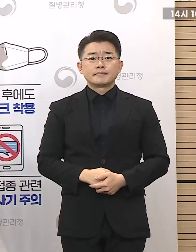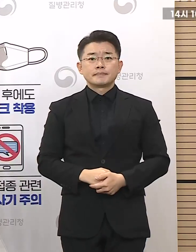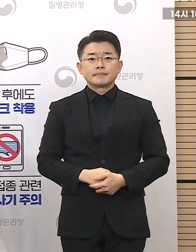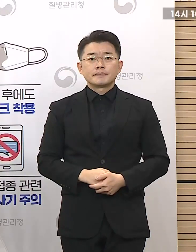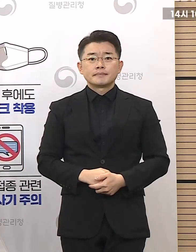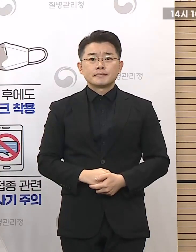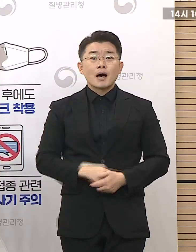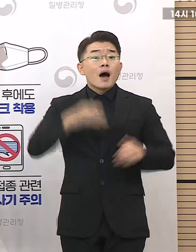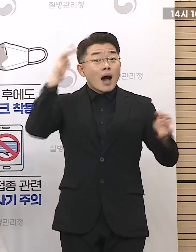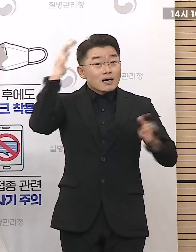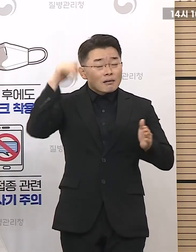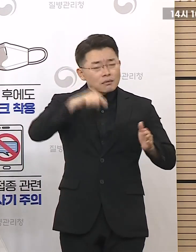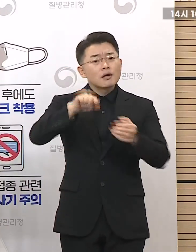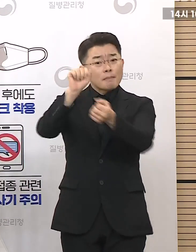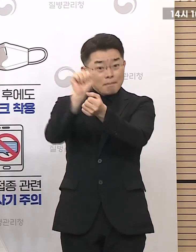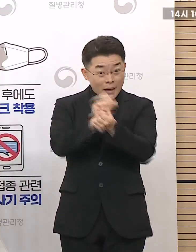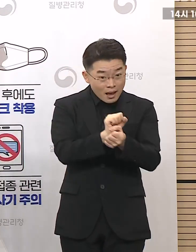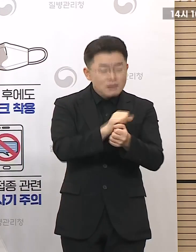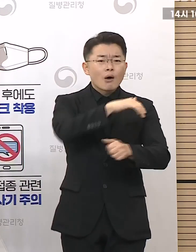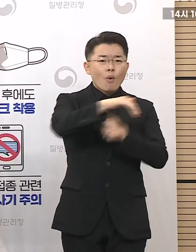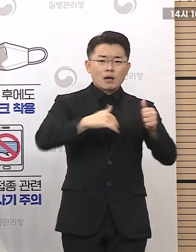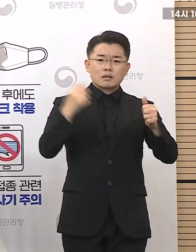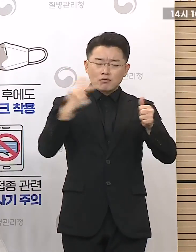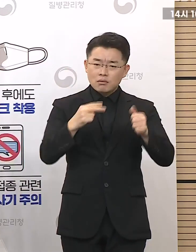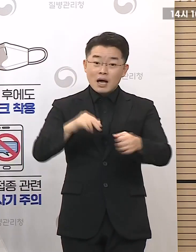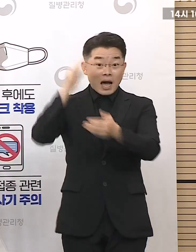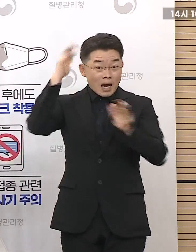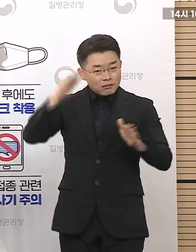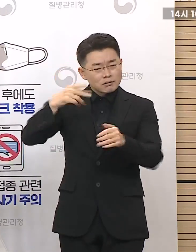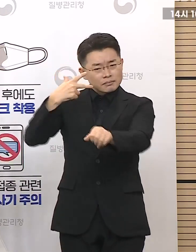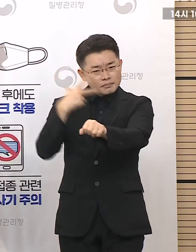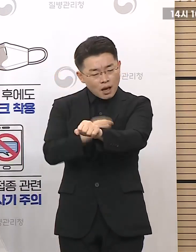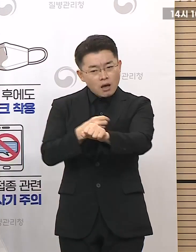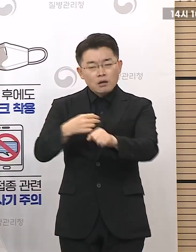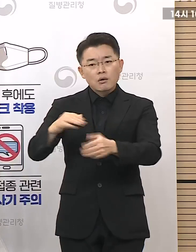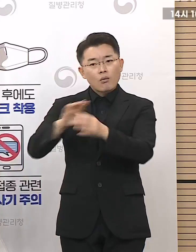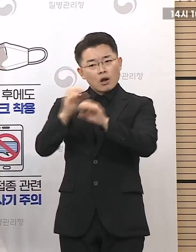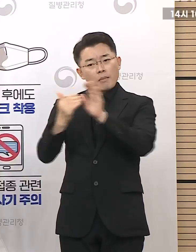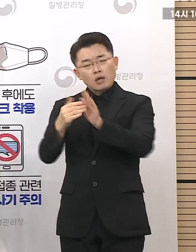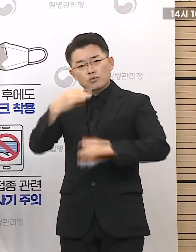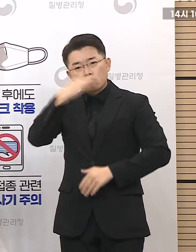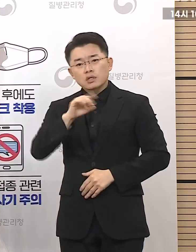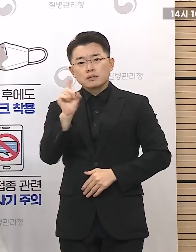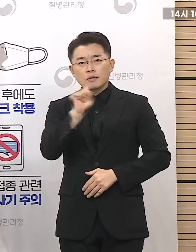다음으로 학생 발생 현황과 예방접종 효과에 대해서 말씀드리겠습니다.